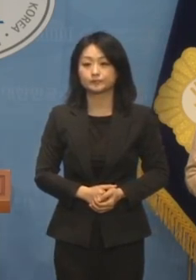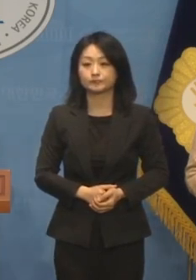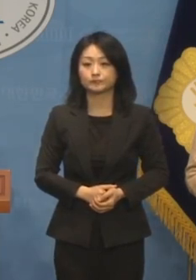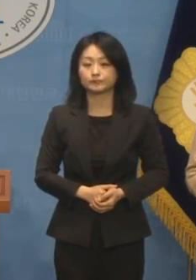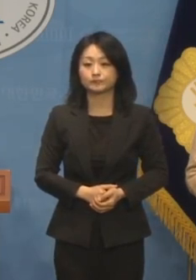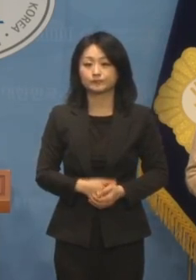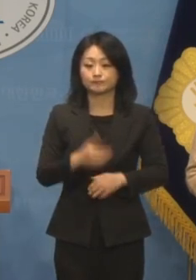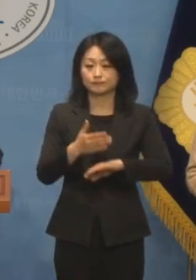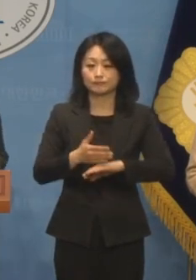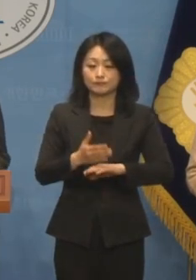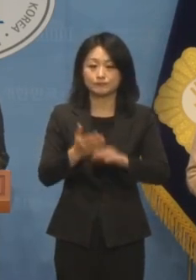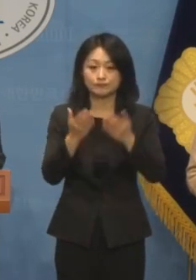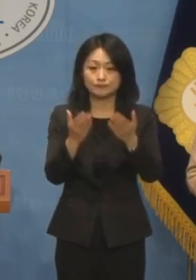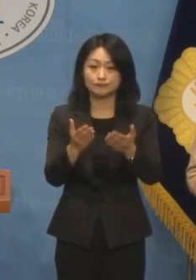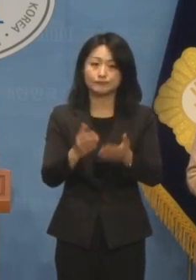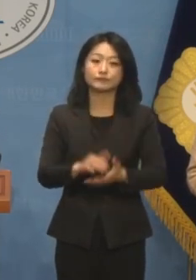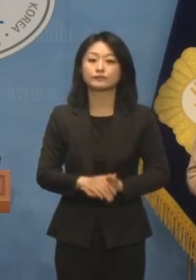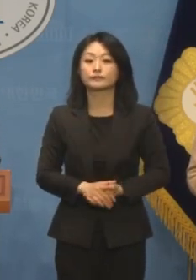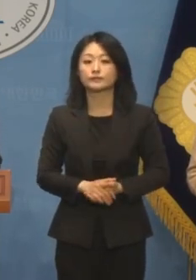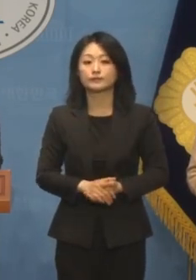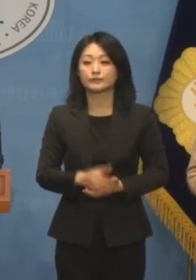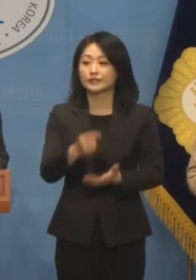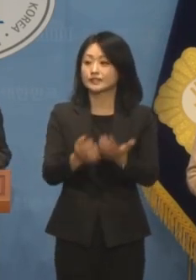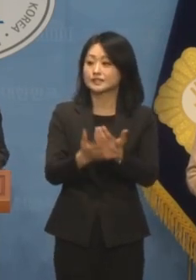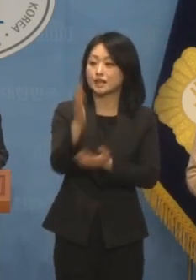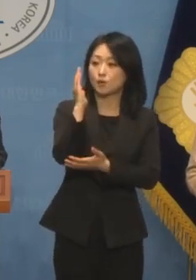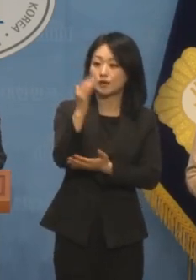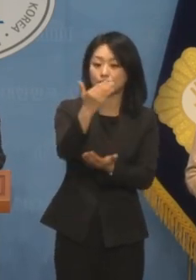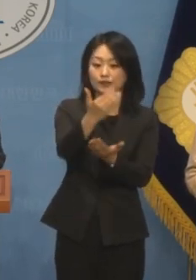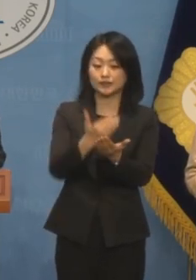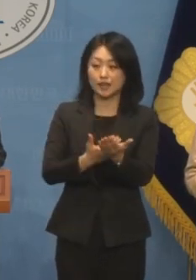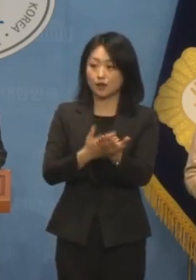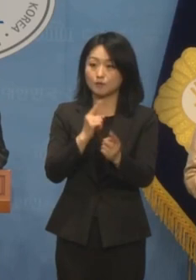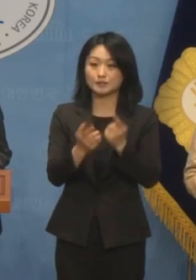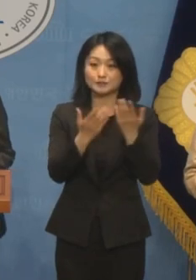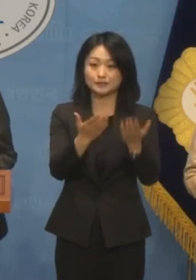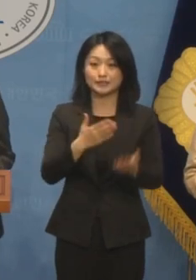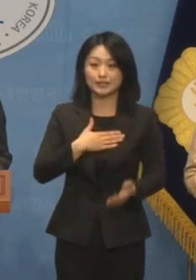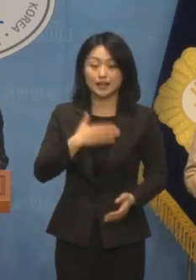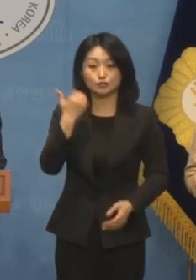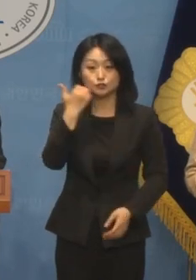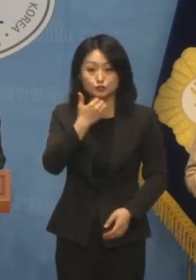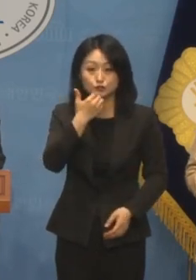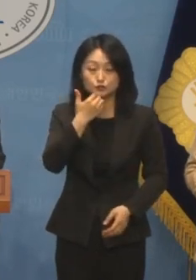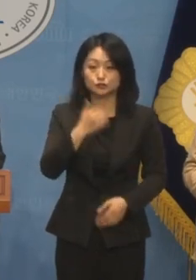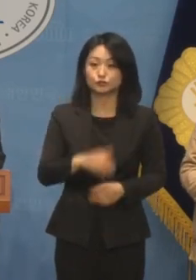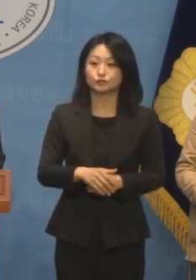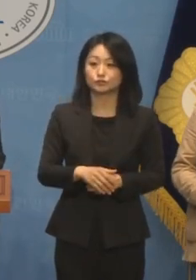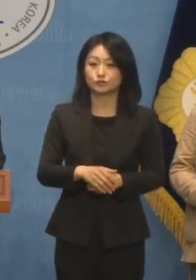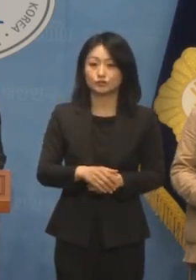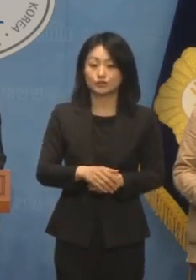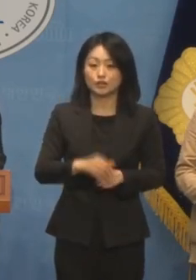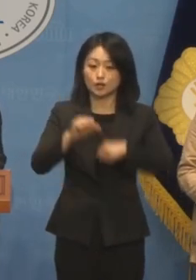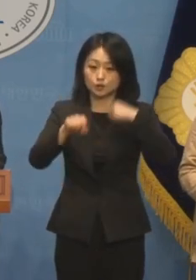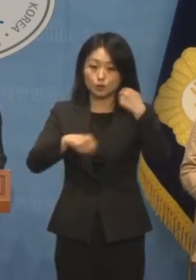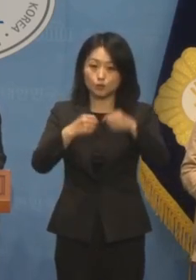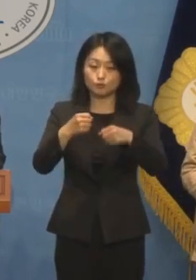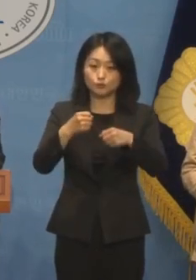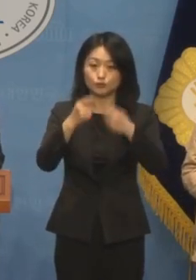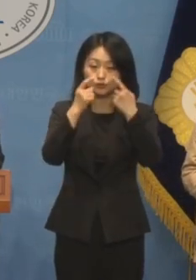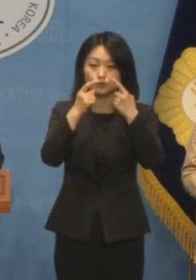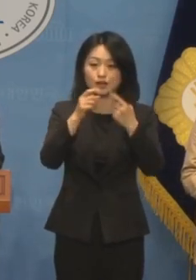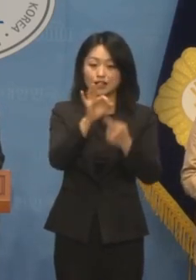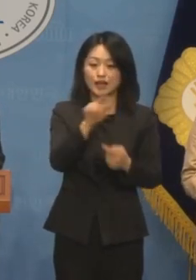네, 감사합니다. 마지막으로 기자회견 낭독이 있겠는데요. 제가 제 소개를 안 했습니다. 저는 지금 성공회대 동물아카데미 주임 교수를 맡고